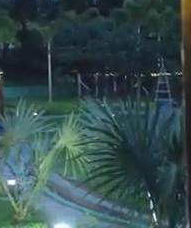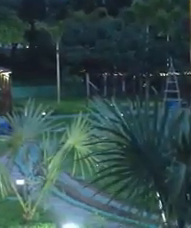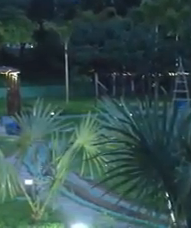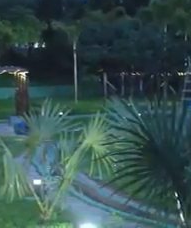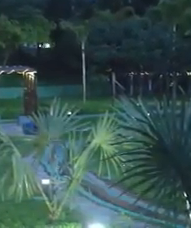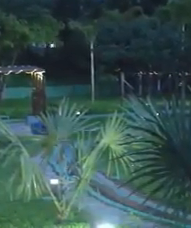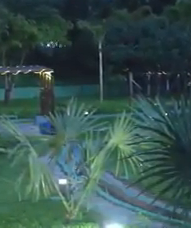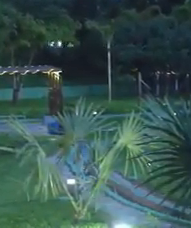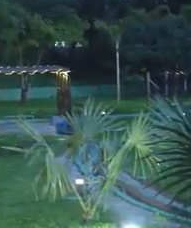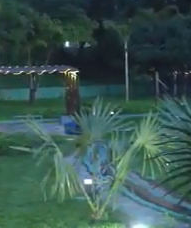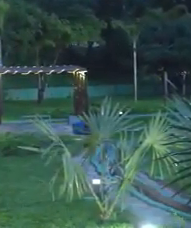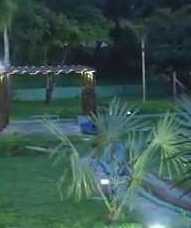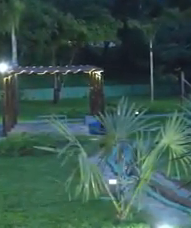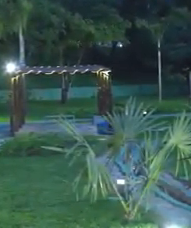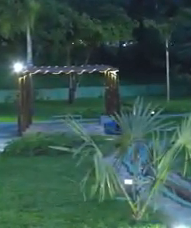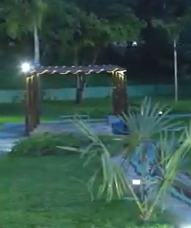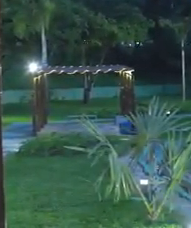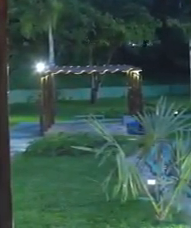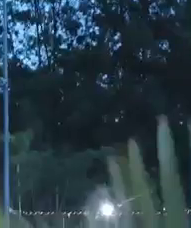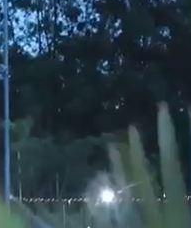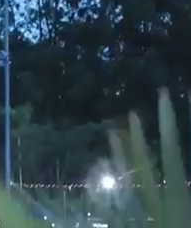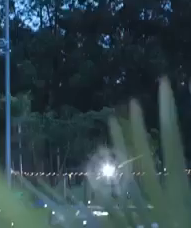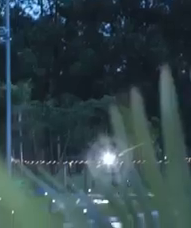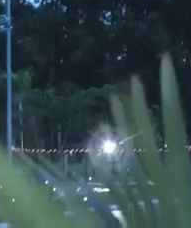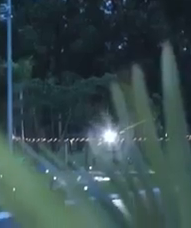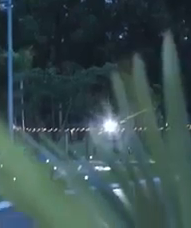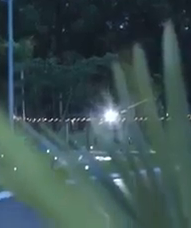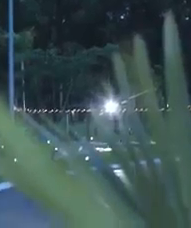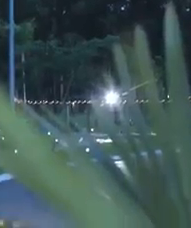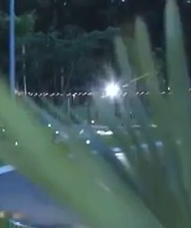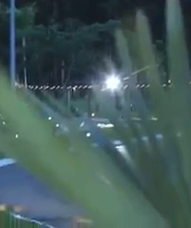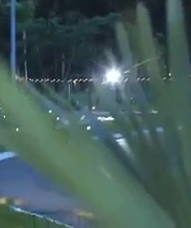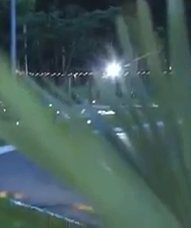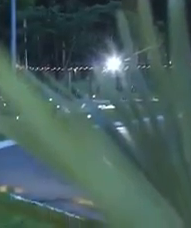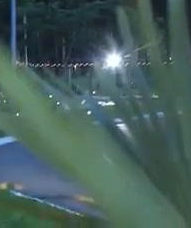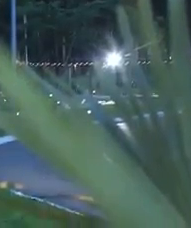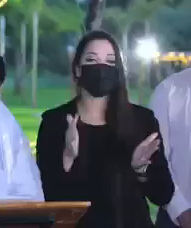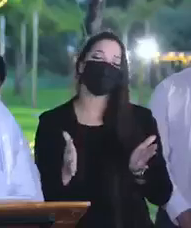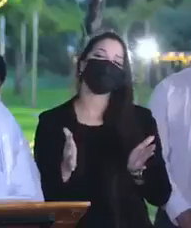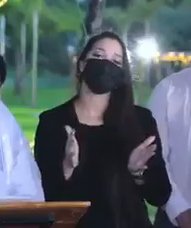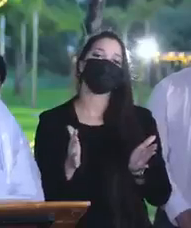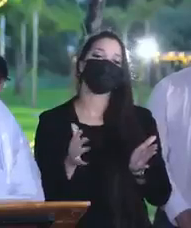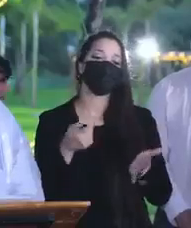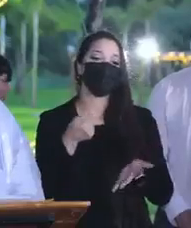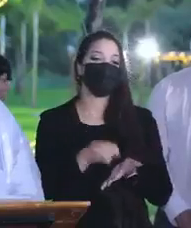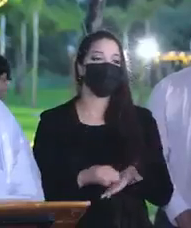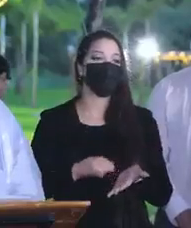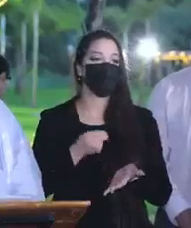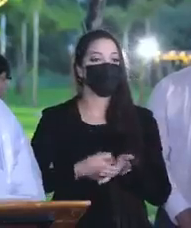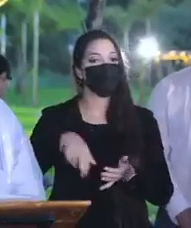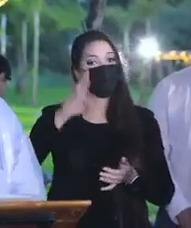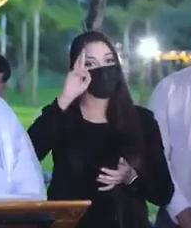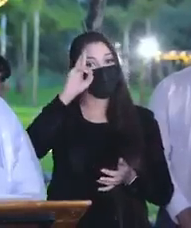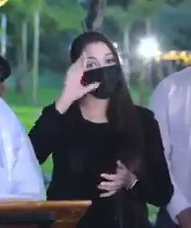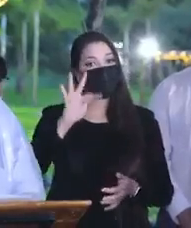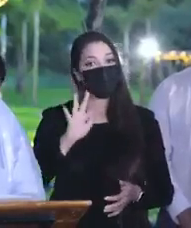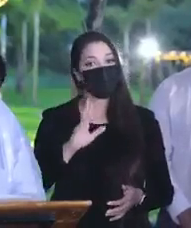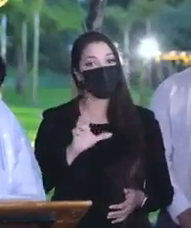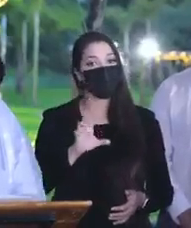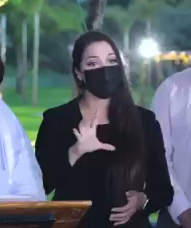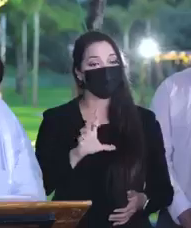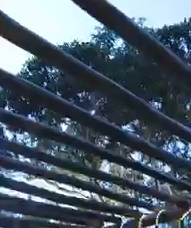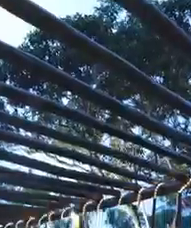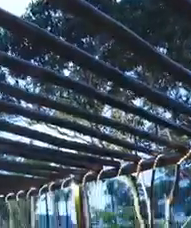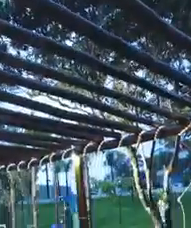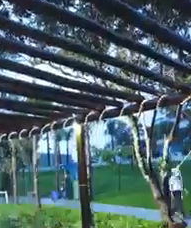enfim, tudo aquilo que vocês movimentaram nesse período aqui, frente à diretoria da Futel, no